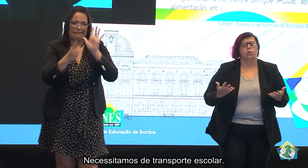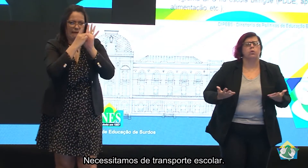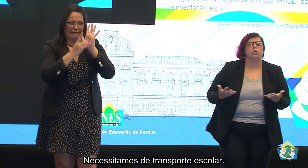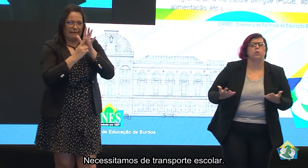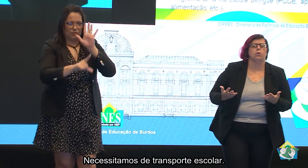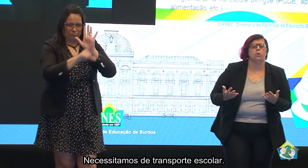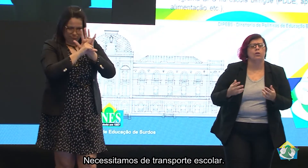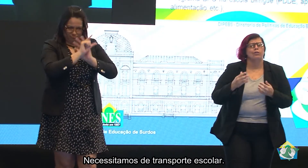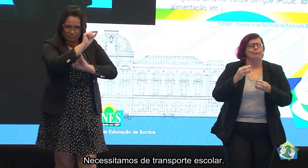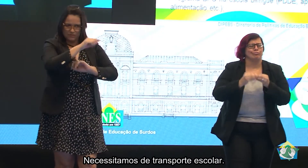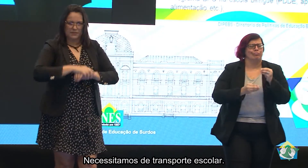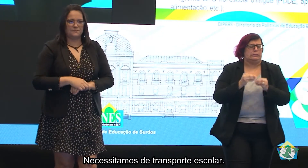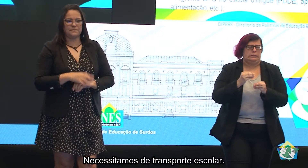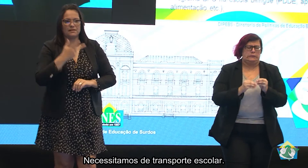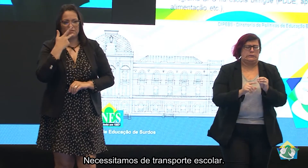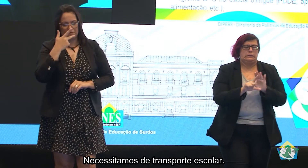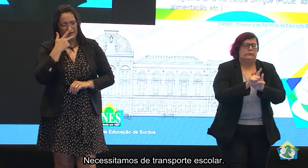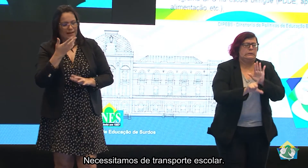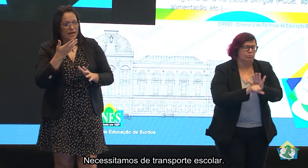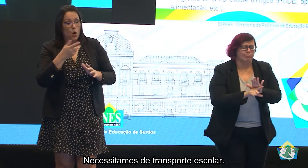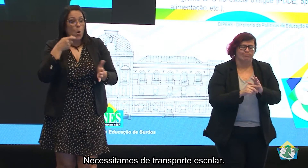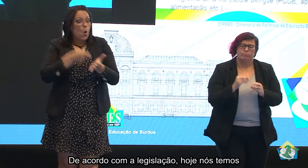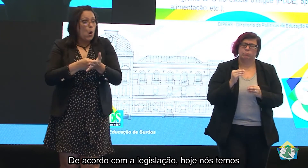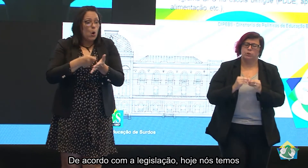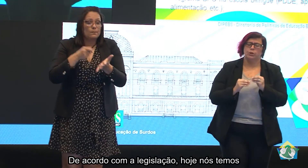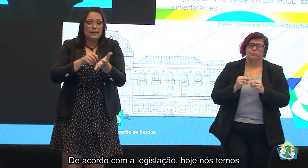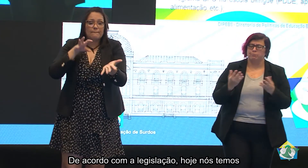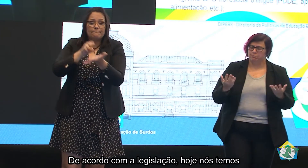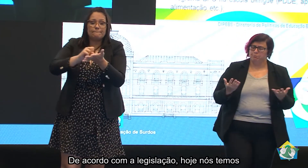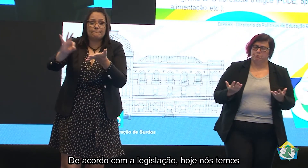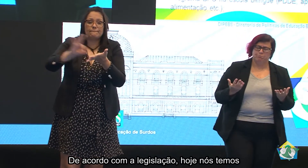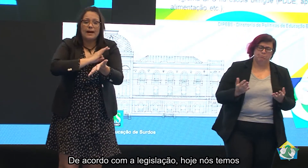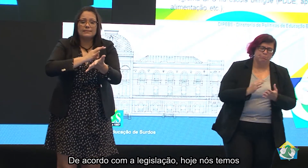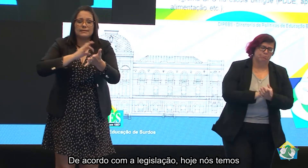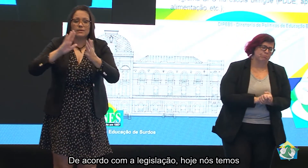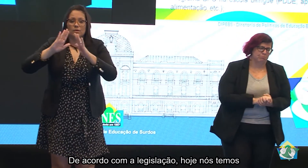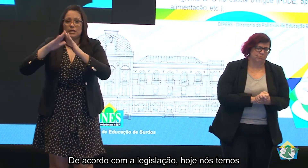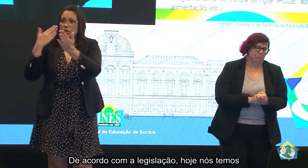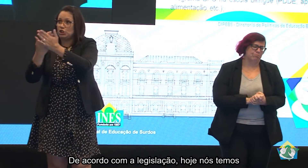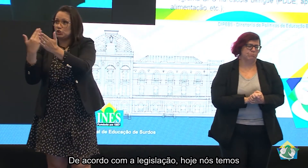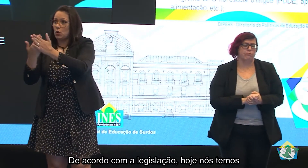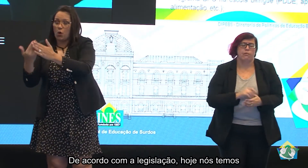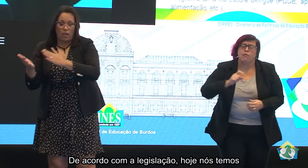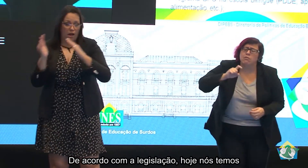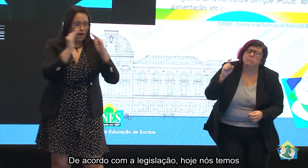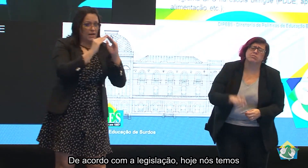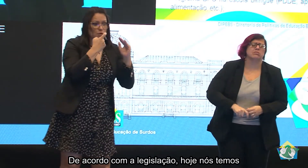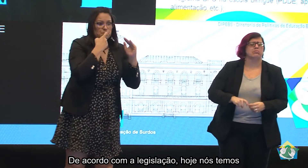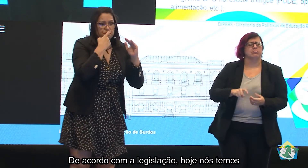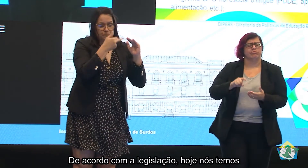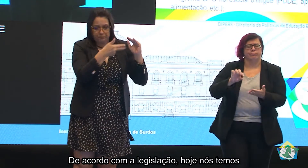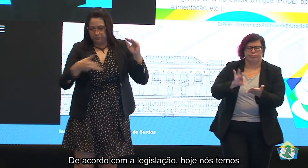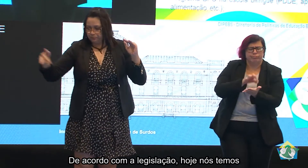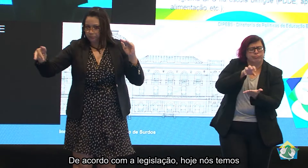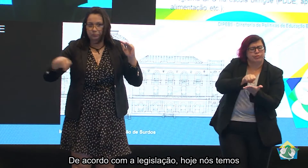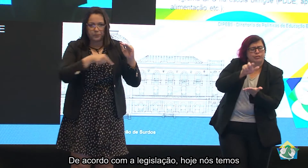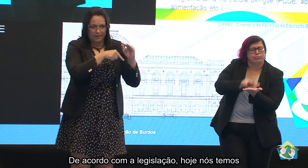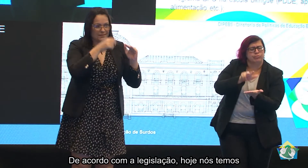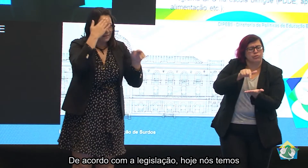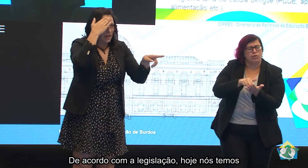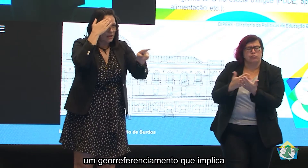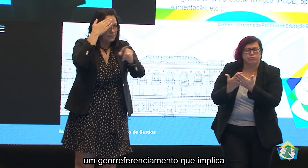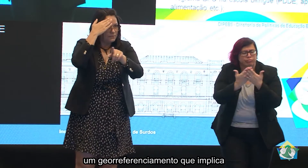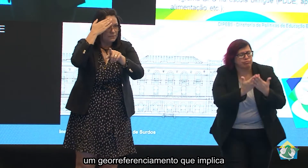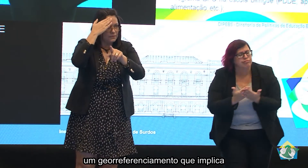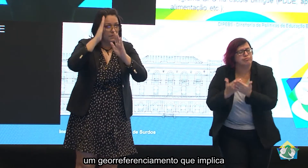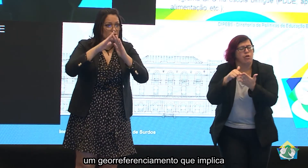necessitamos de transporte escolar. De acordo com a legislação, hoje nós